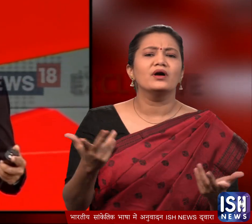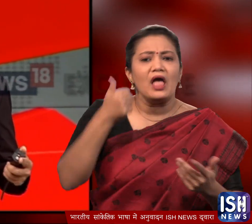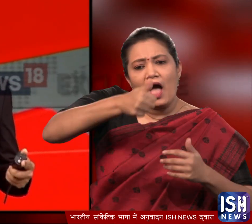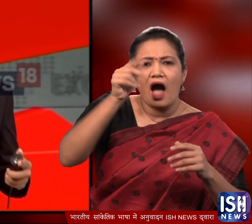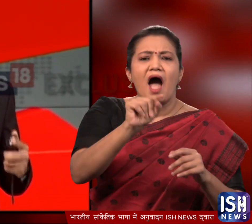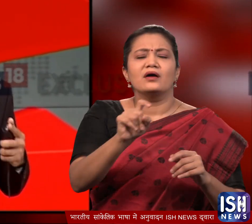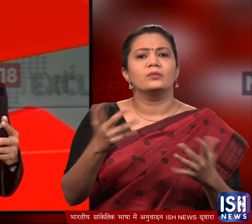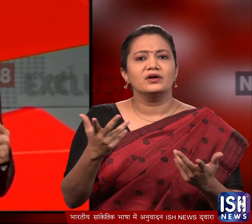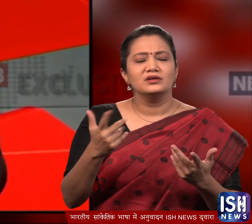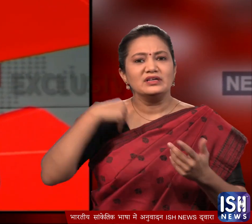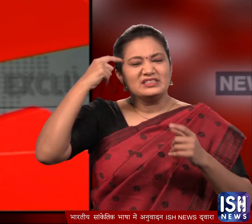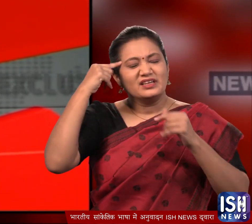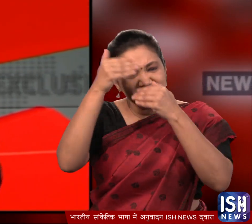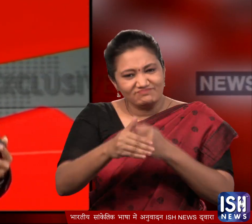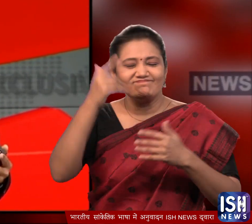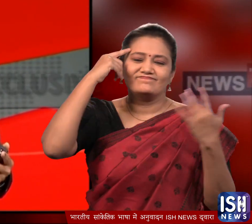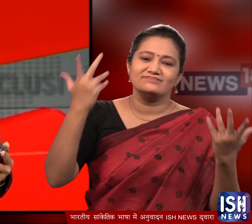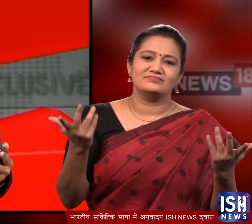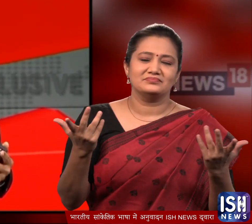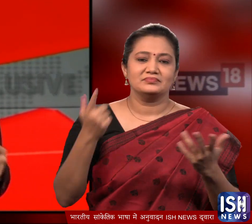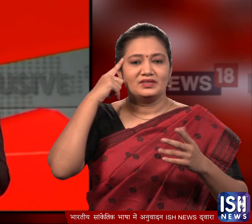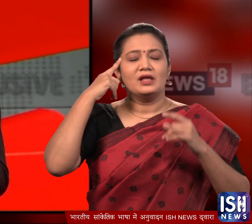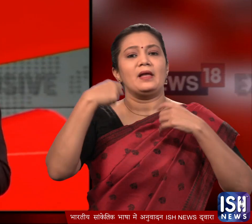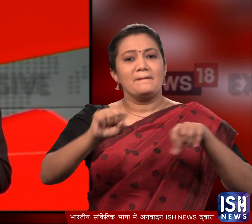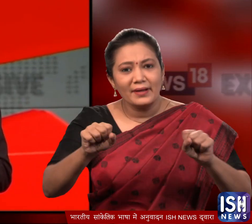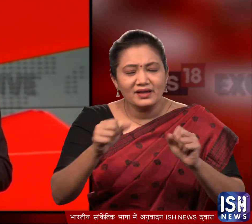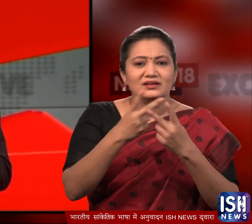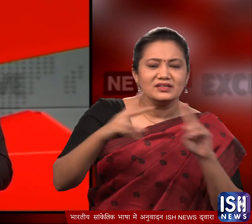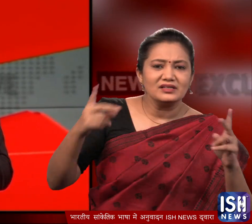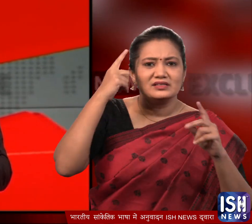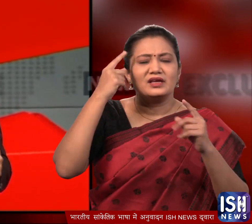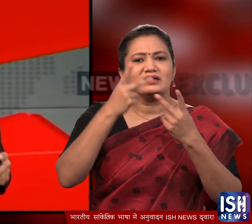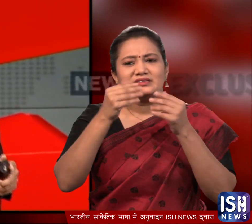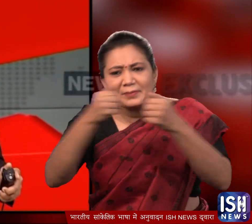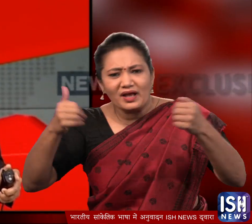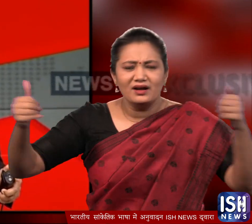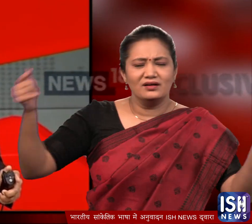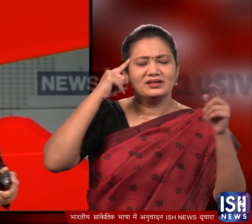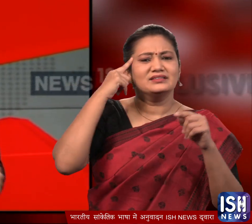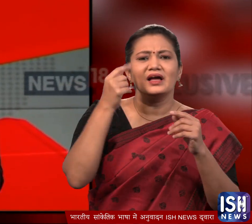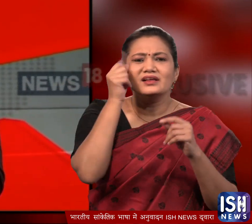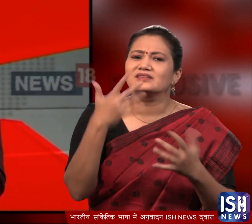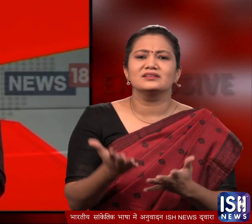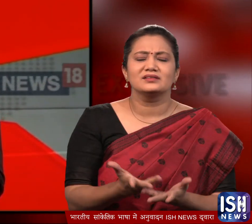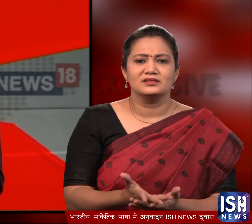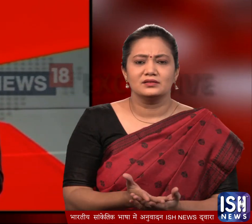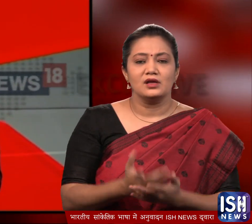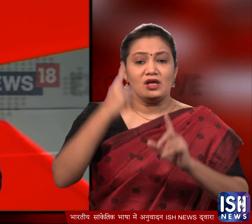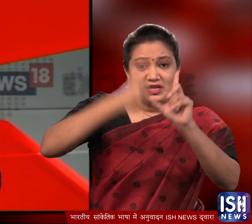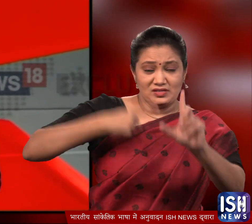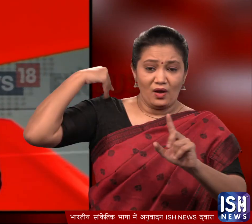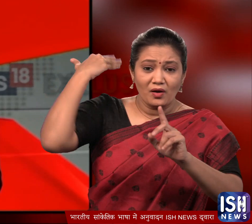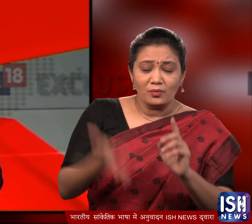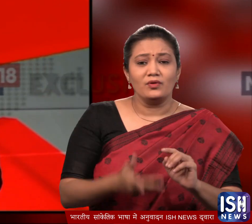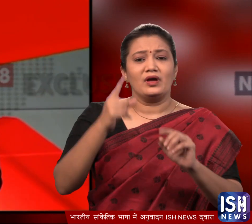की सोच का दायरा शायद छोटा है। हम मोटरसाइकिल से जुड़े हादसों को अलग अलग करके देखते हैं, इसलिए हमें दिखता नहीं कि हर